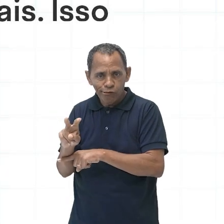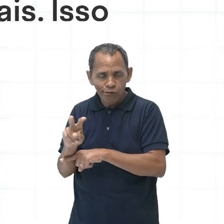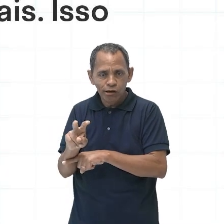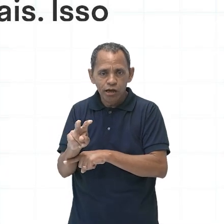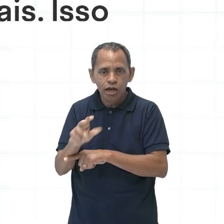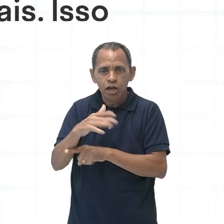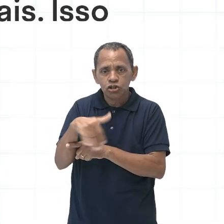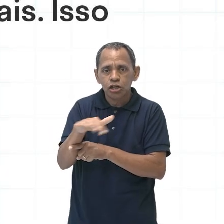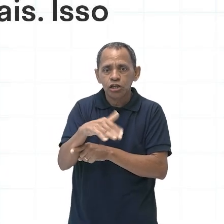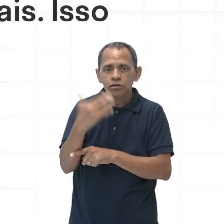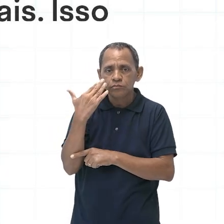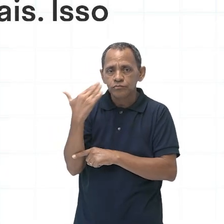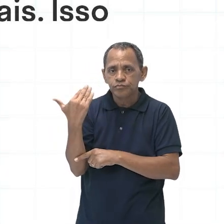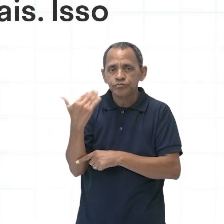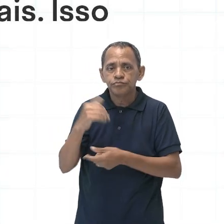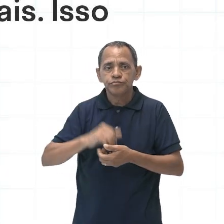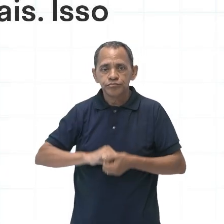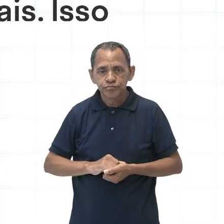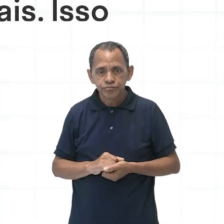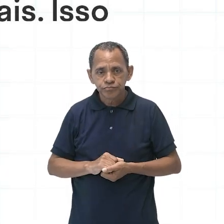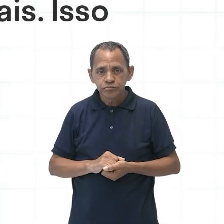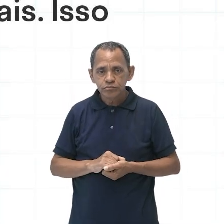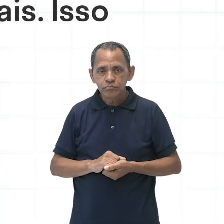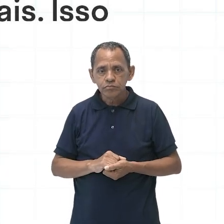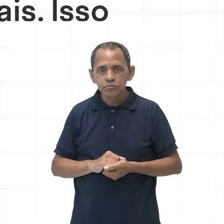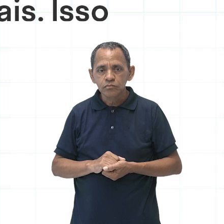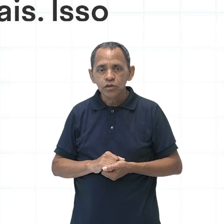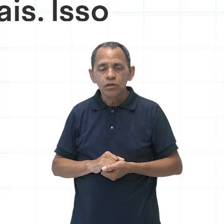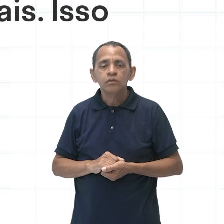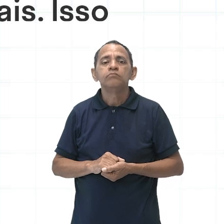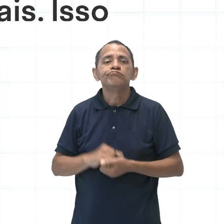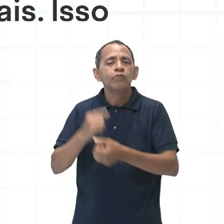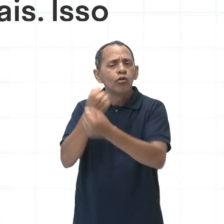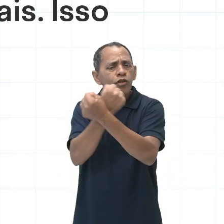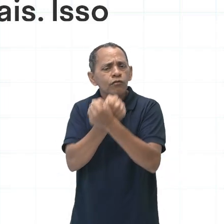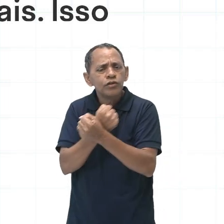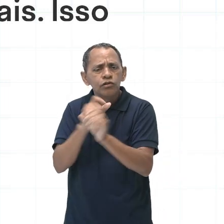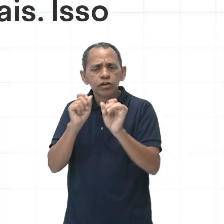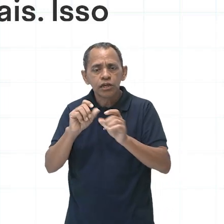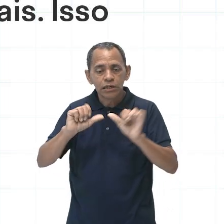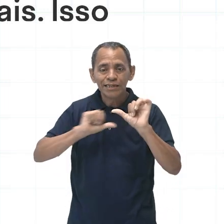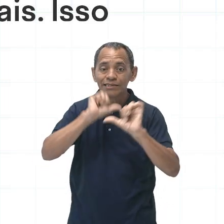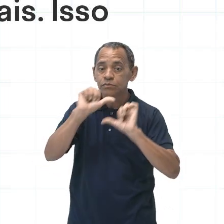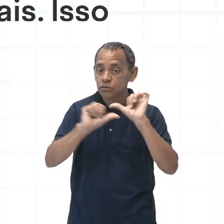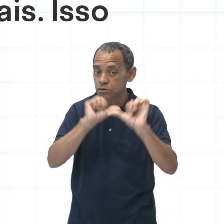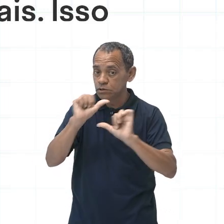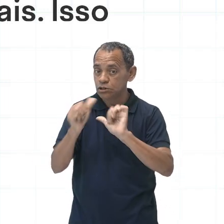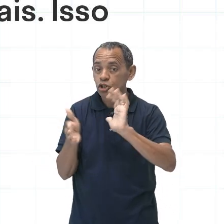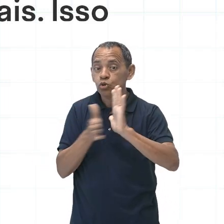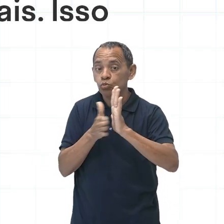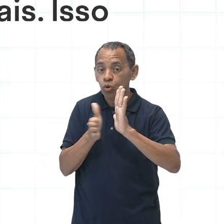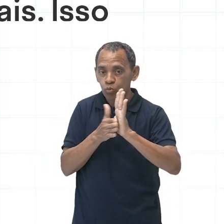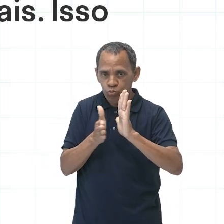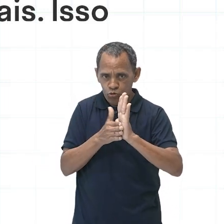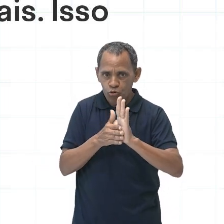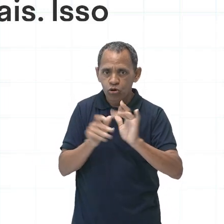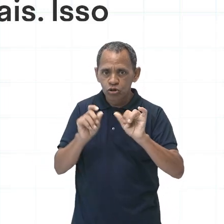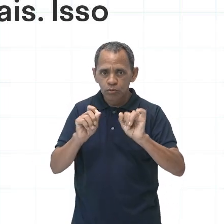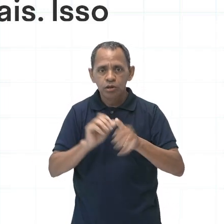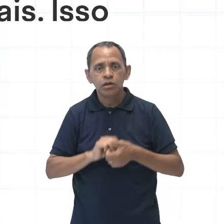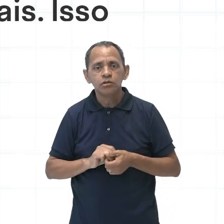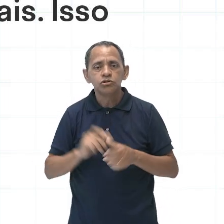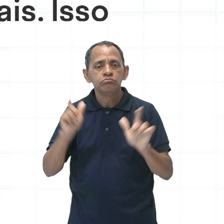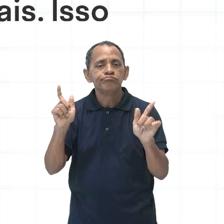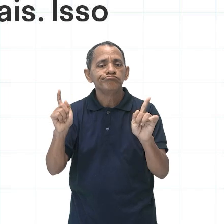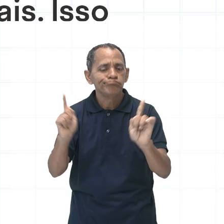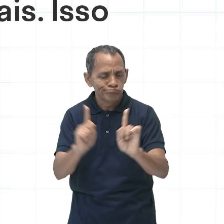cartela. Os ambientalistas, eles vão sempre defender que as mudanças que propõem redução em